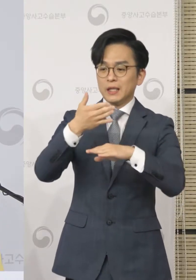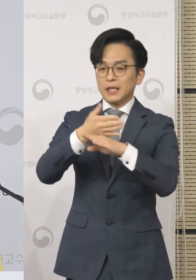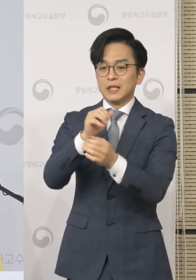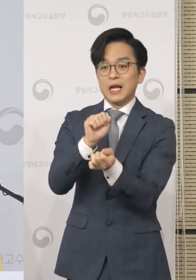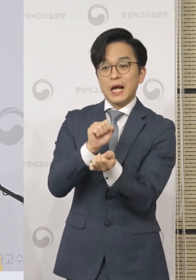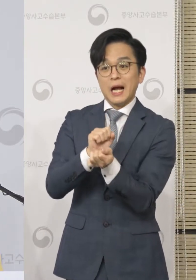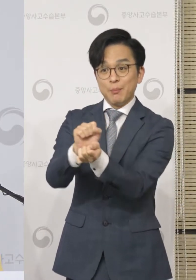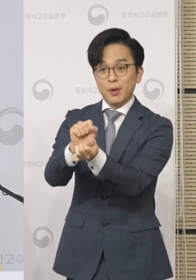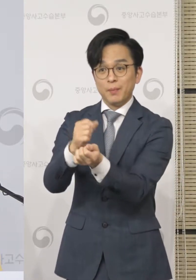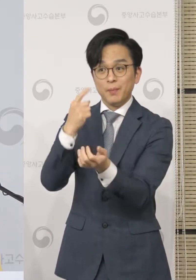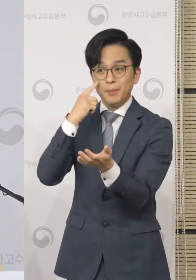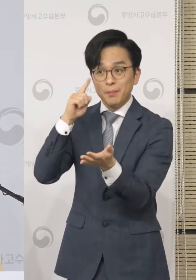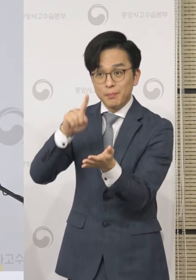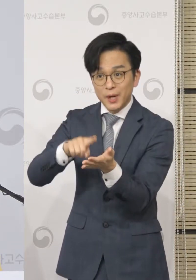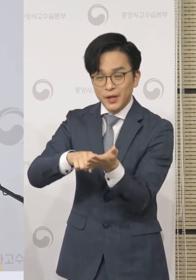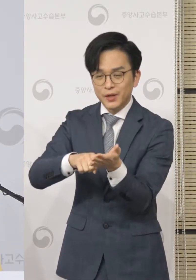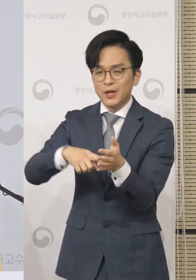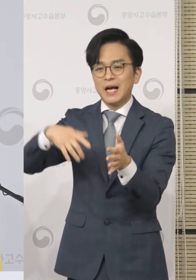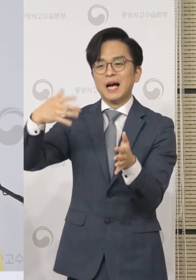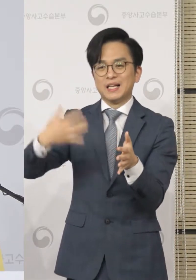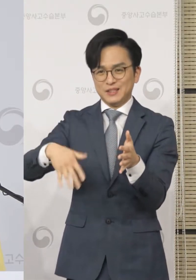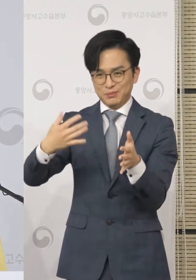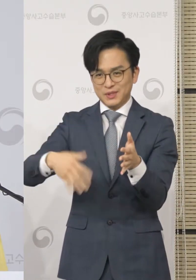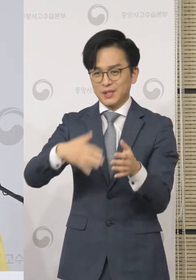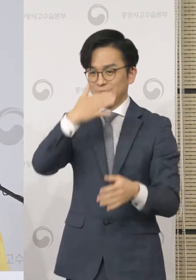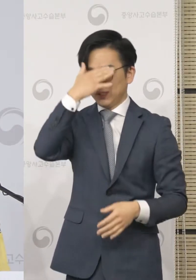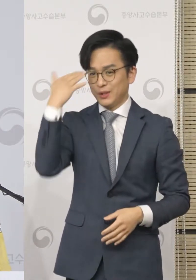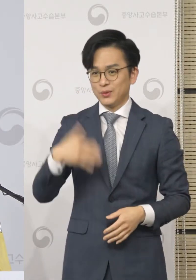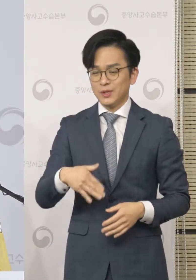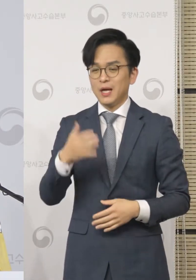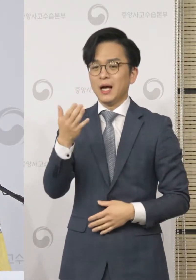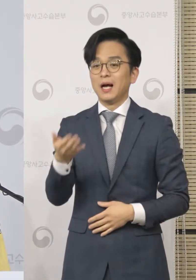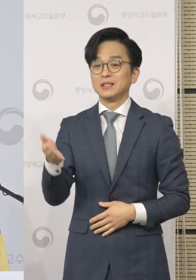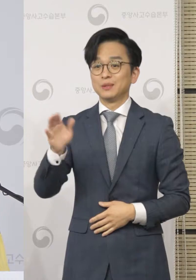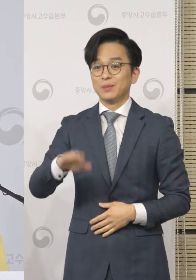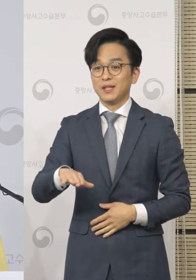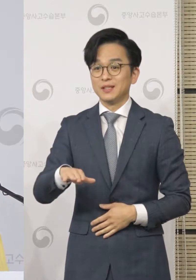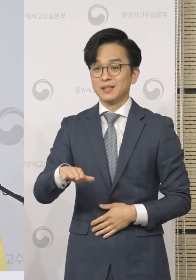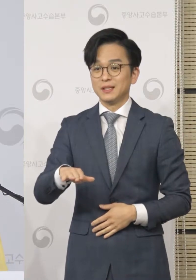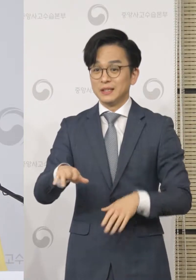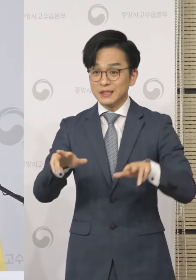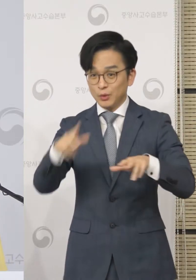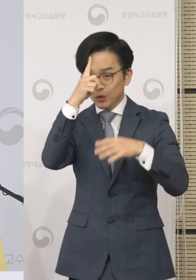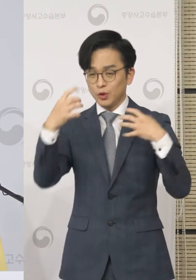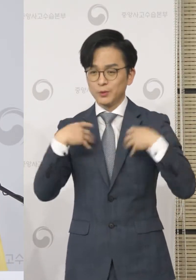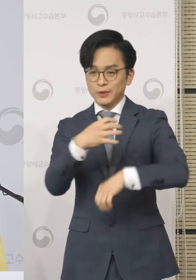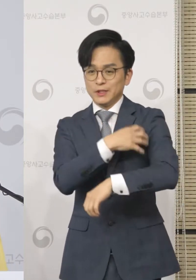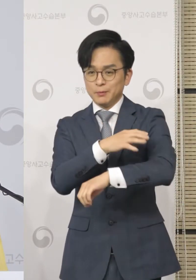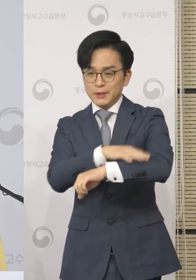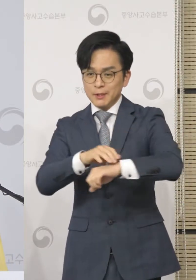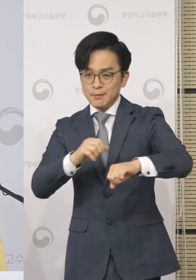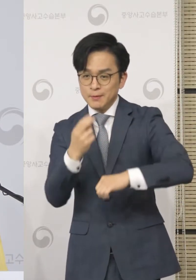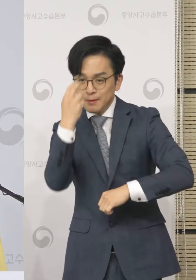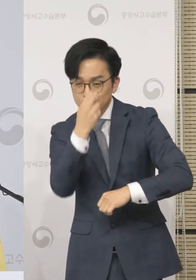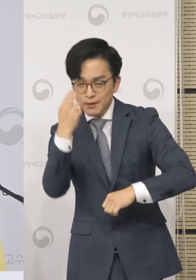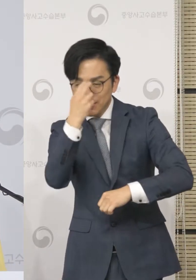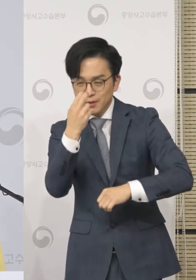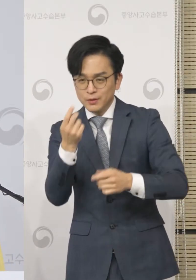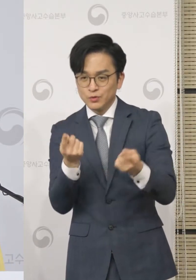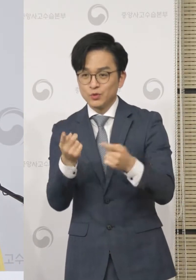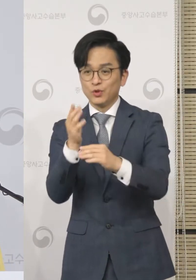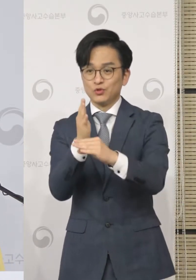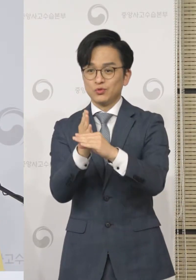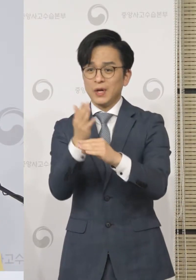지역사회 감염이 발견되고 있지 않은 상황입니다. 그러나 현재까지는 잘 통제되고 있으나 대내외적인